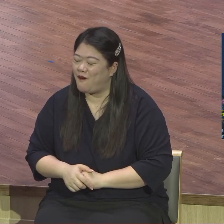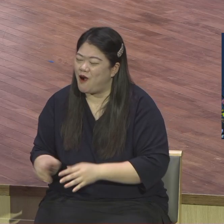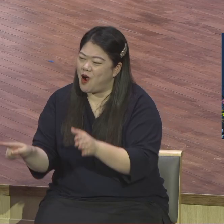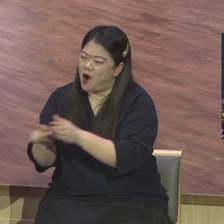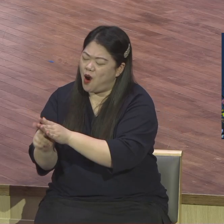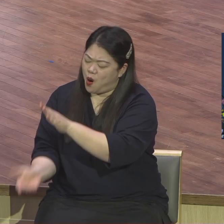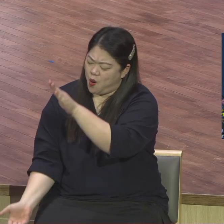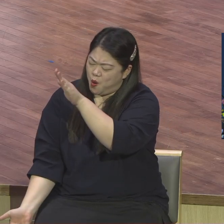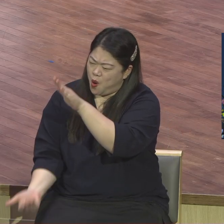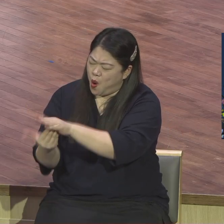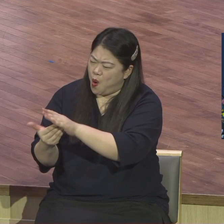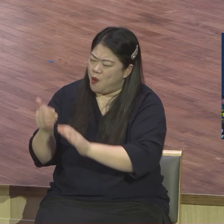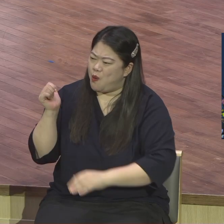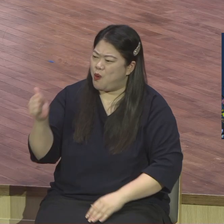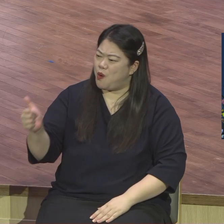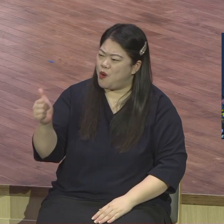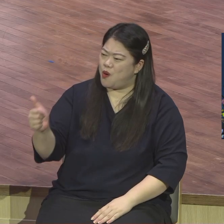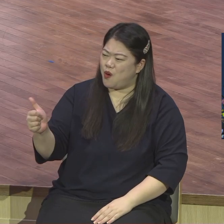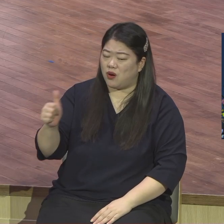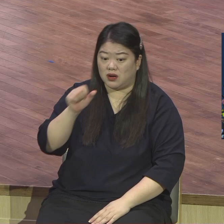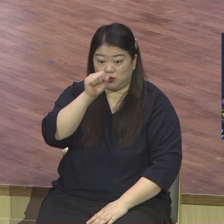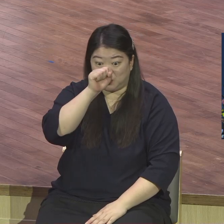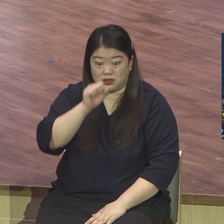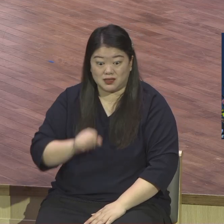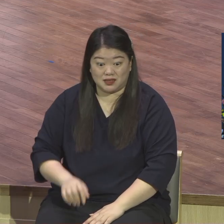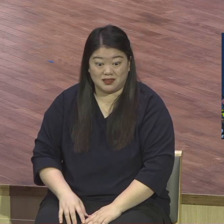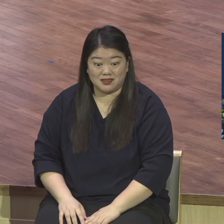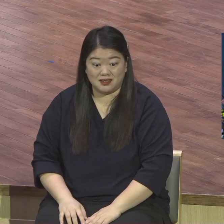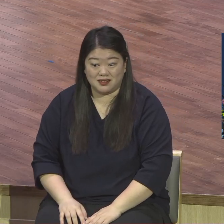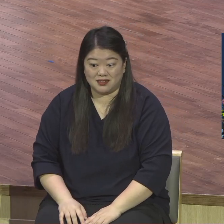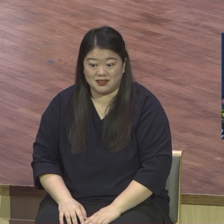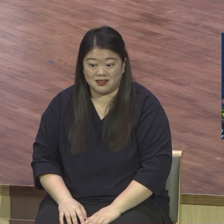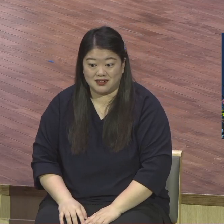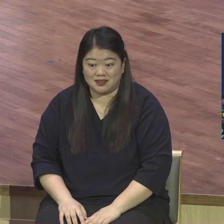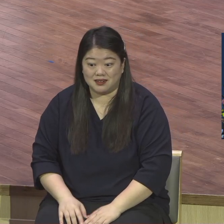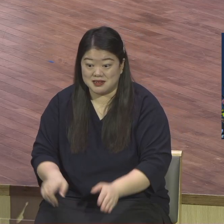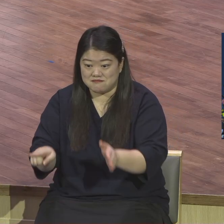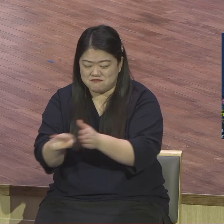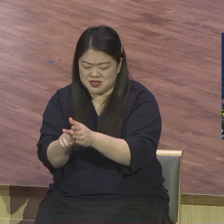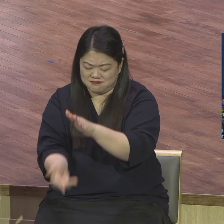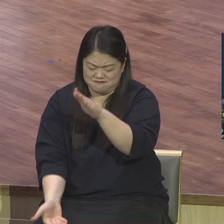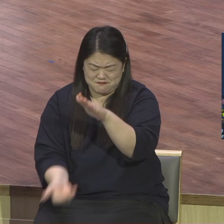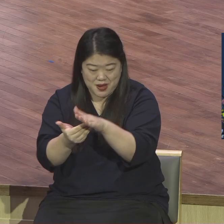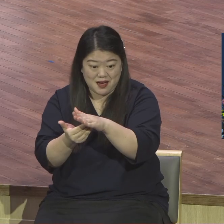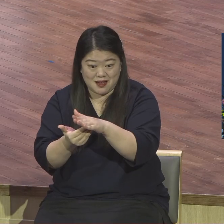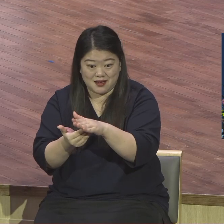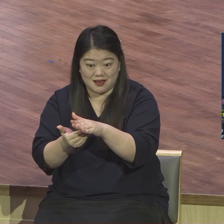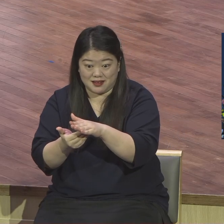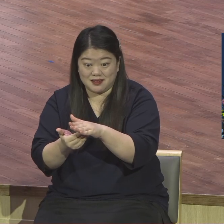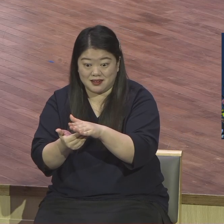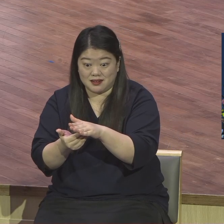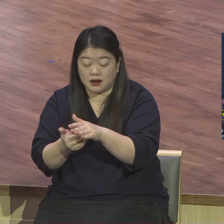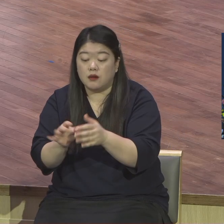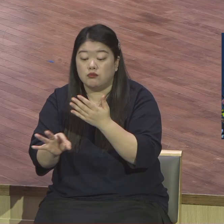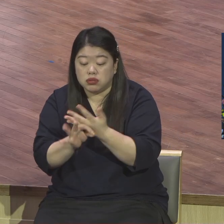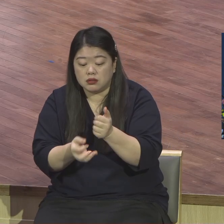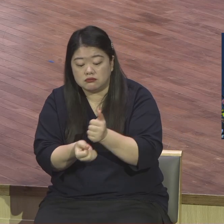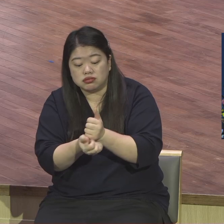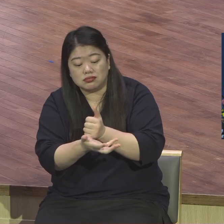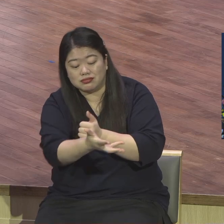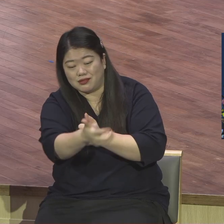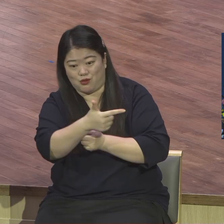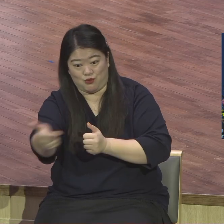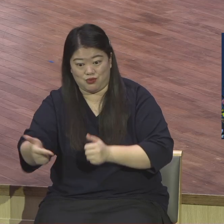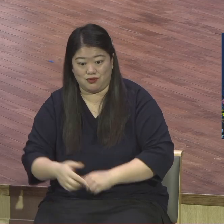나 좀 믿음 저 배우고 싶어. 저분 믿음 만렙이야. 믿음의 만렙. 아멘. 그 영향이 가네. 야